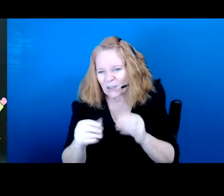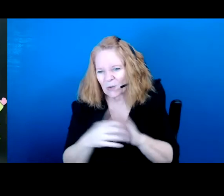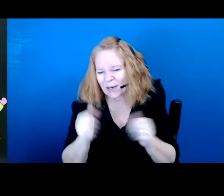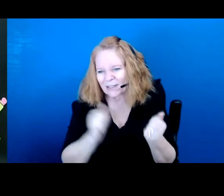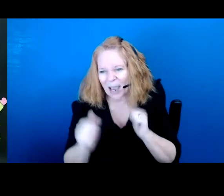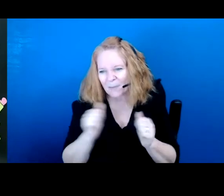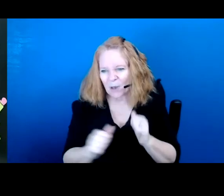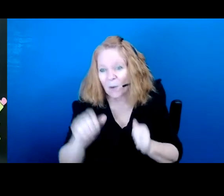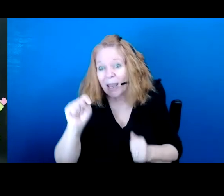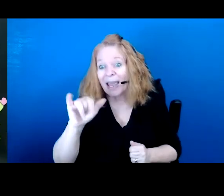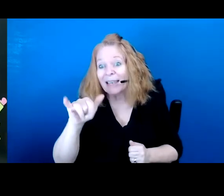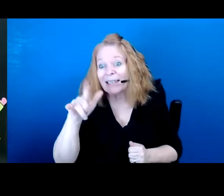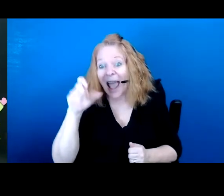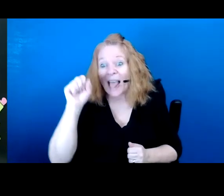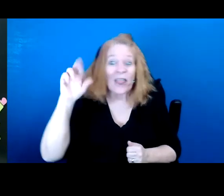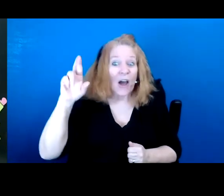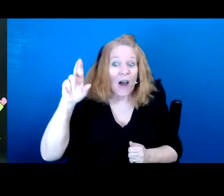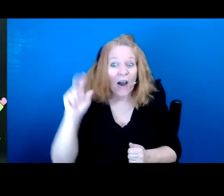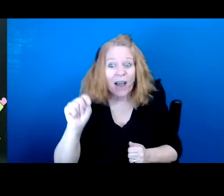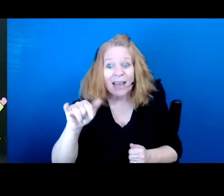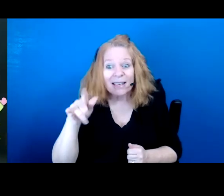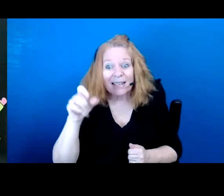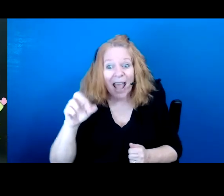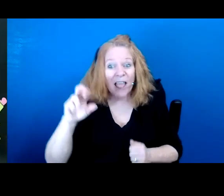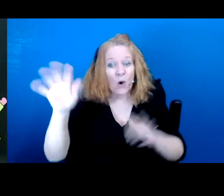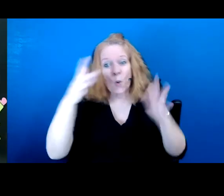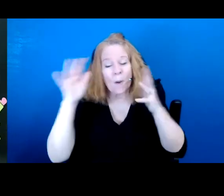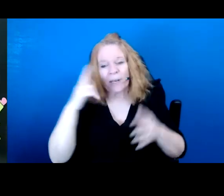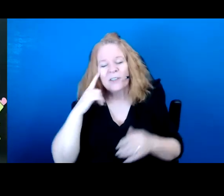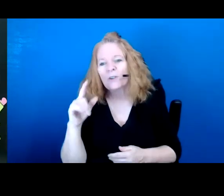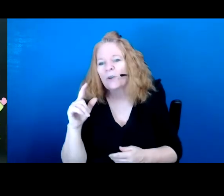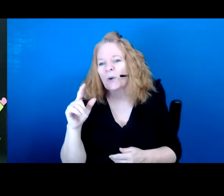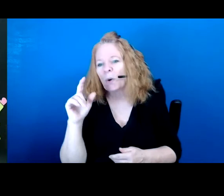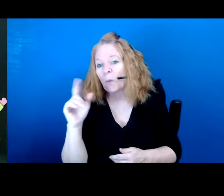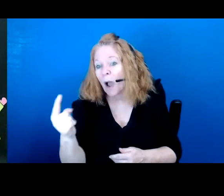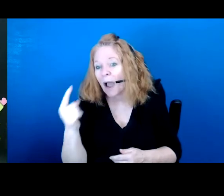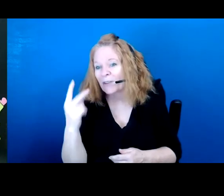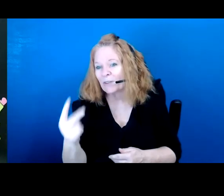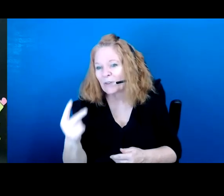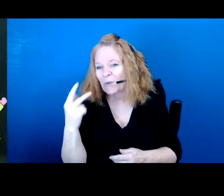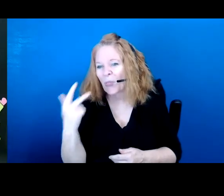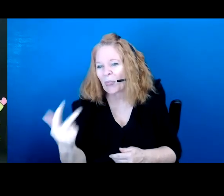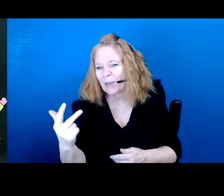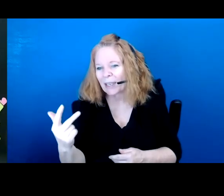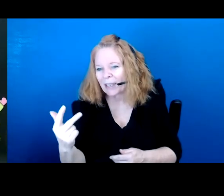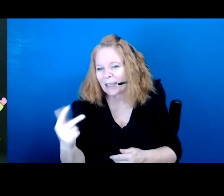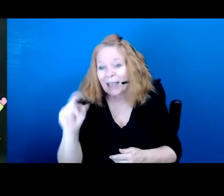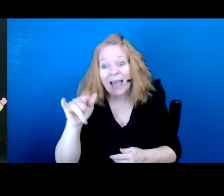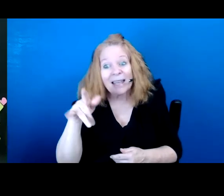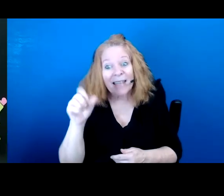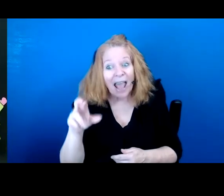dice que está lista para estar aquí para ver el ratito con héctor de la historia próximo tenemos a tyler